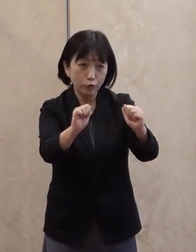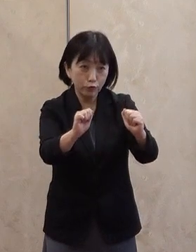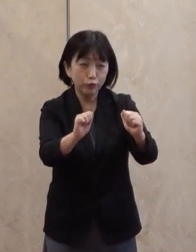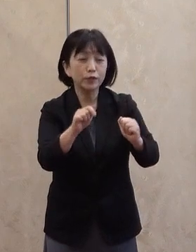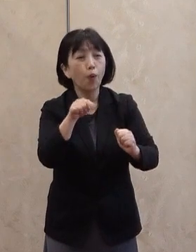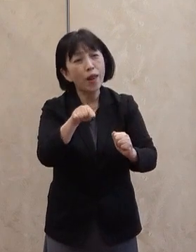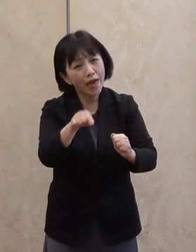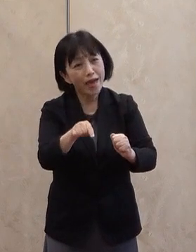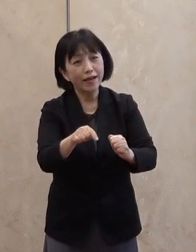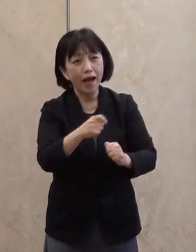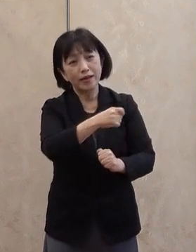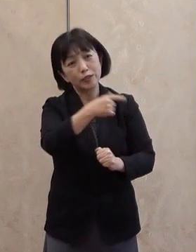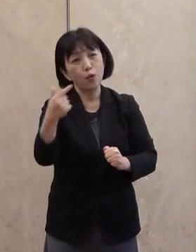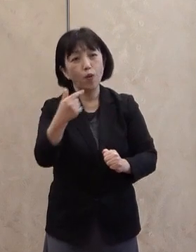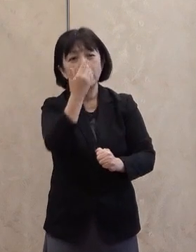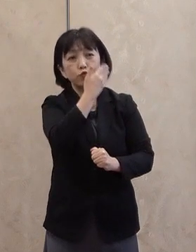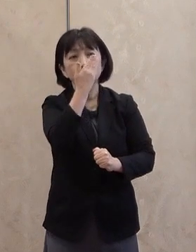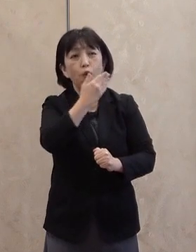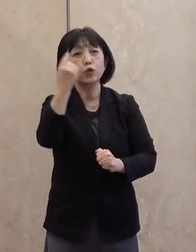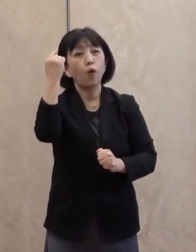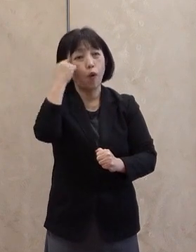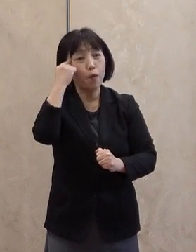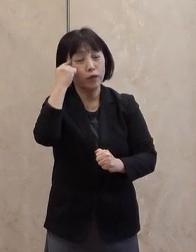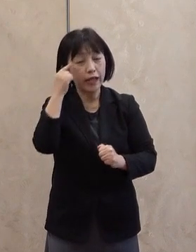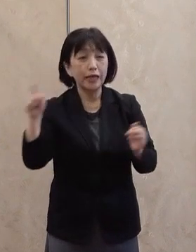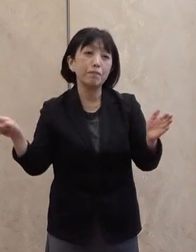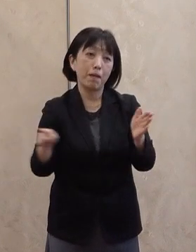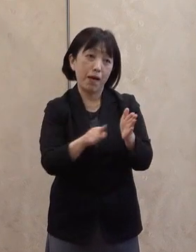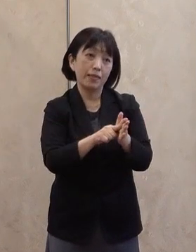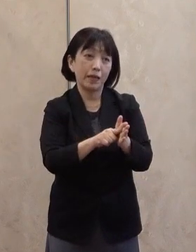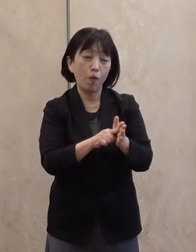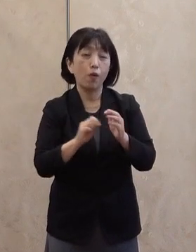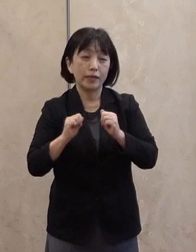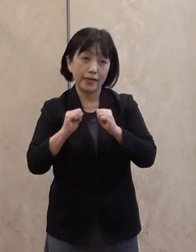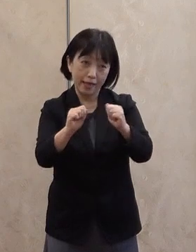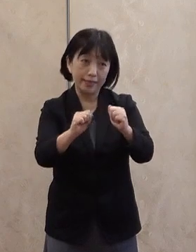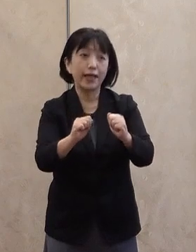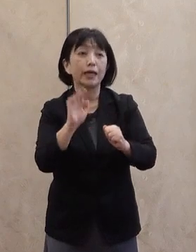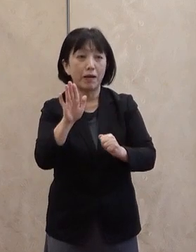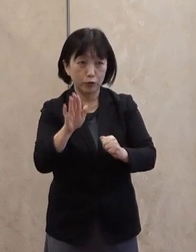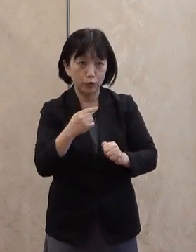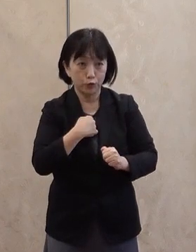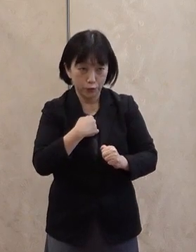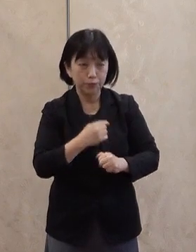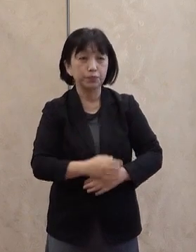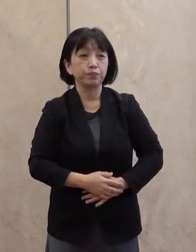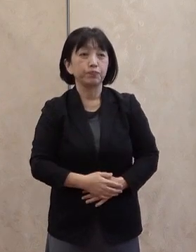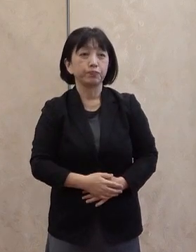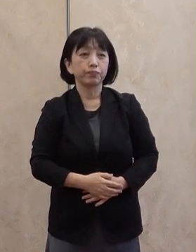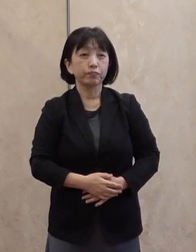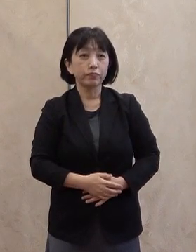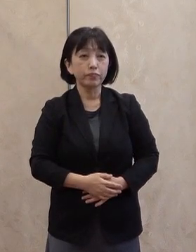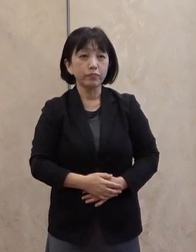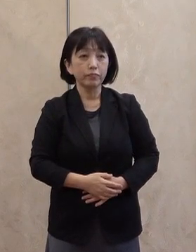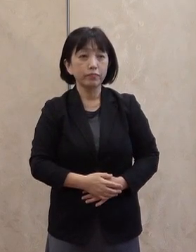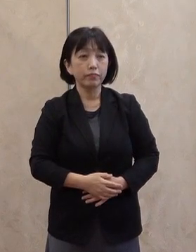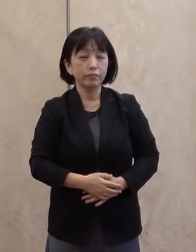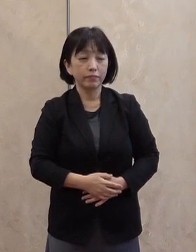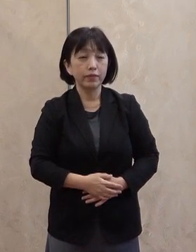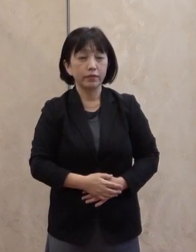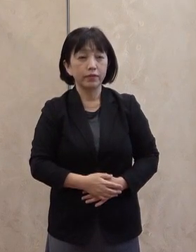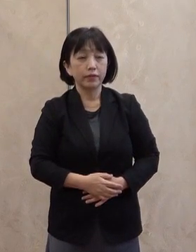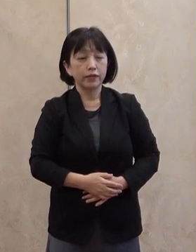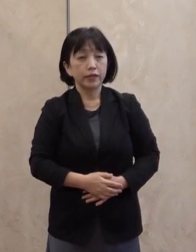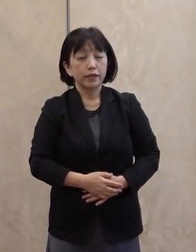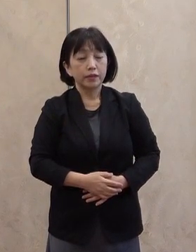ということが非常に重要だと思って、この間もやってきているという状況ですと思っています